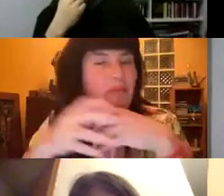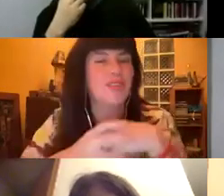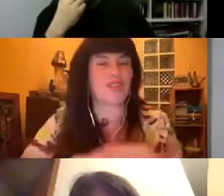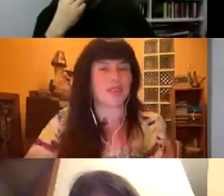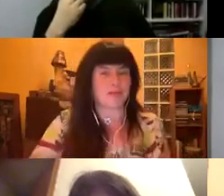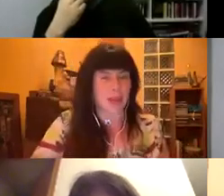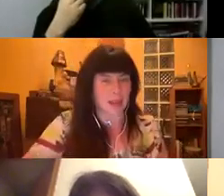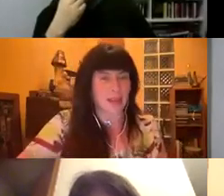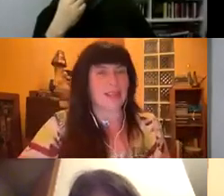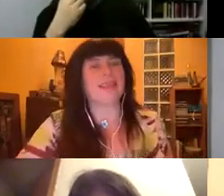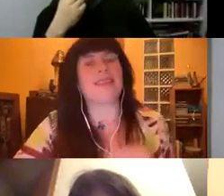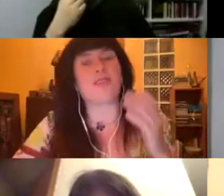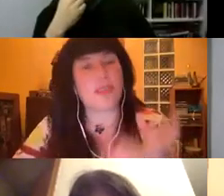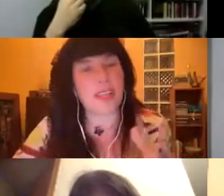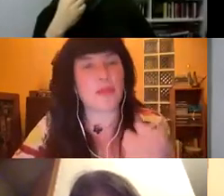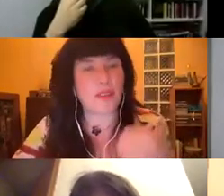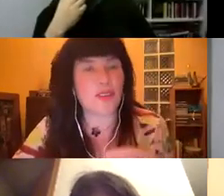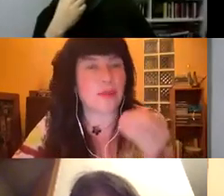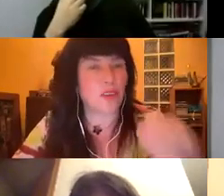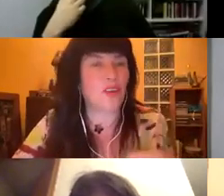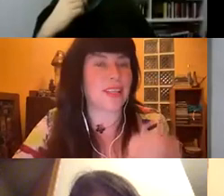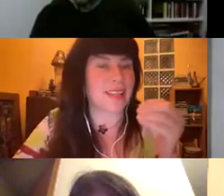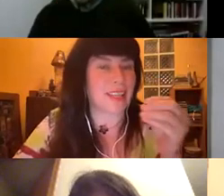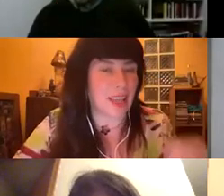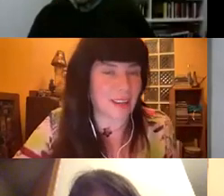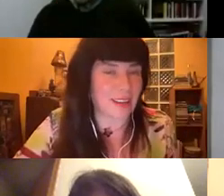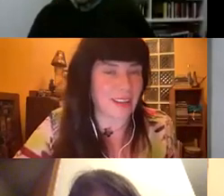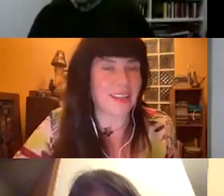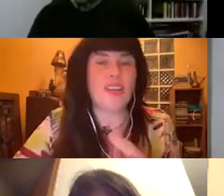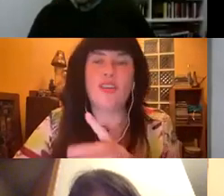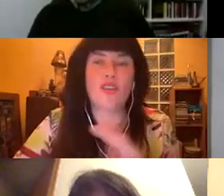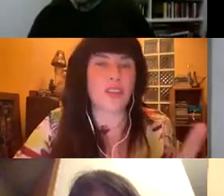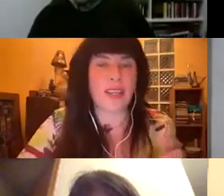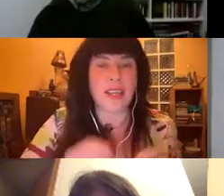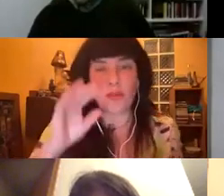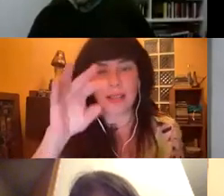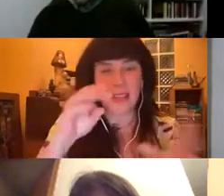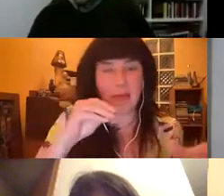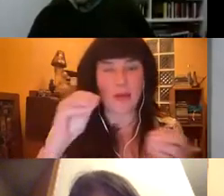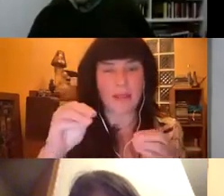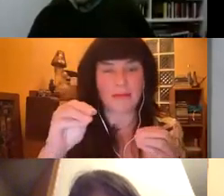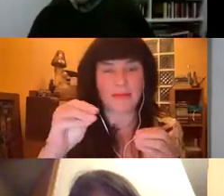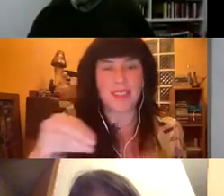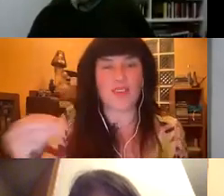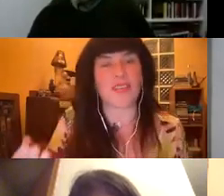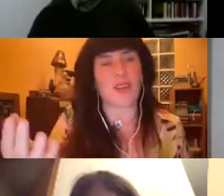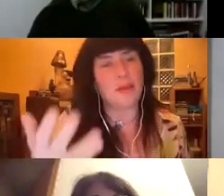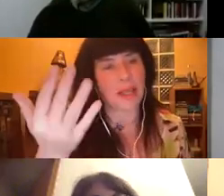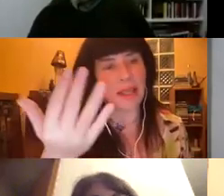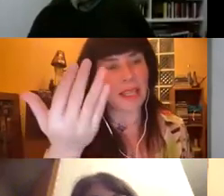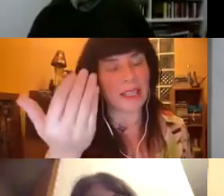realización del proceso verbal se asocia al proceso semiótico de señar, no tiene una seña manual, sino